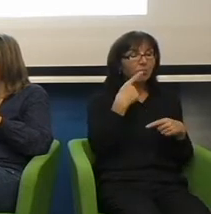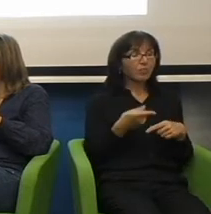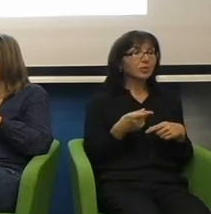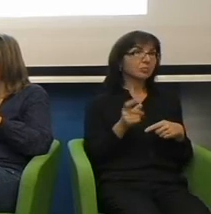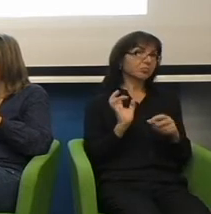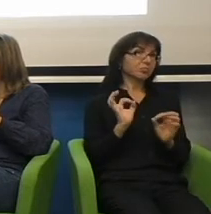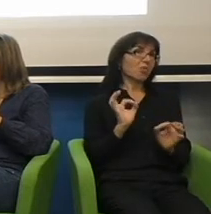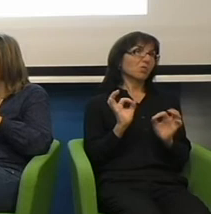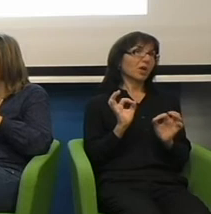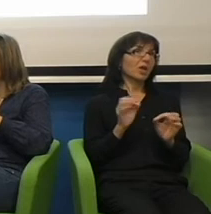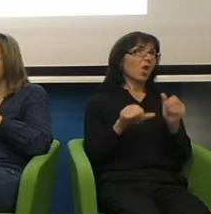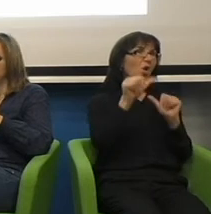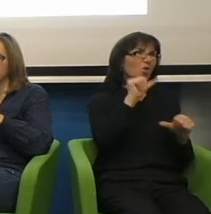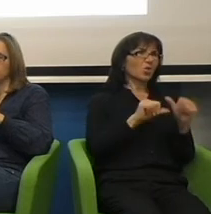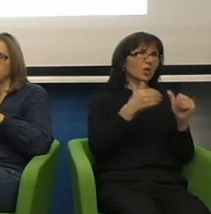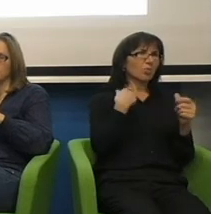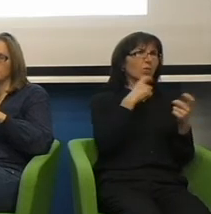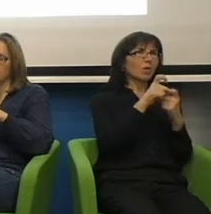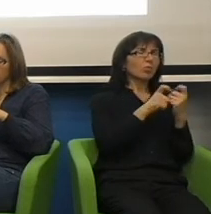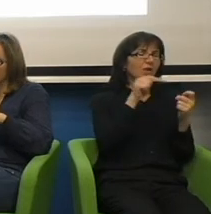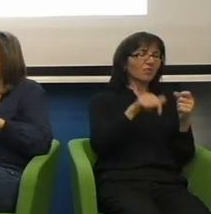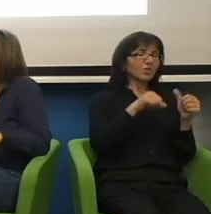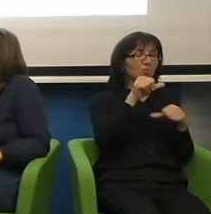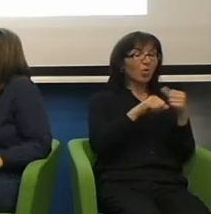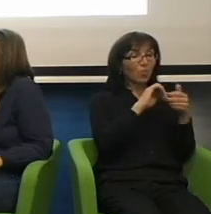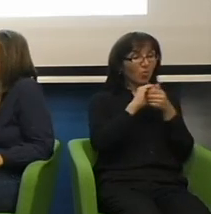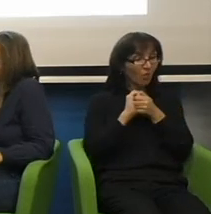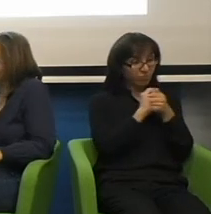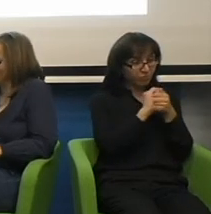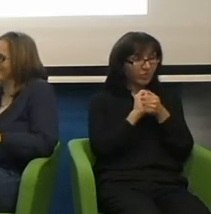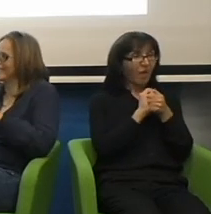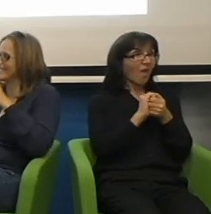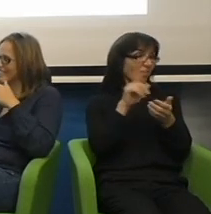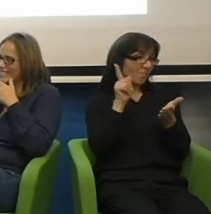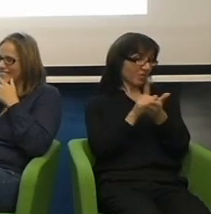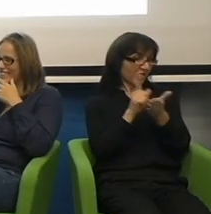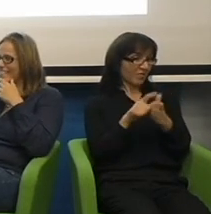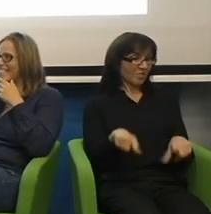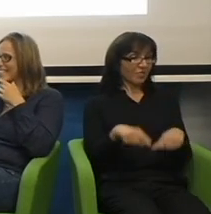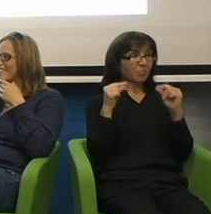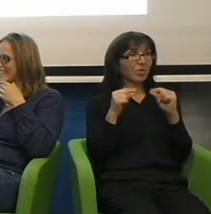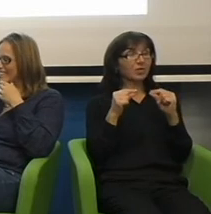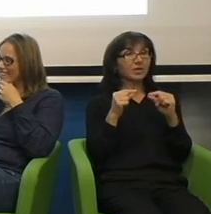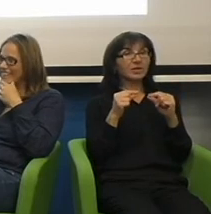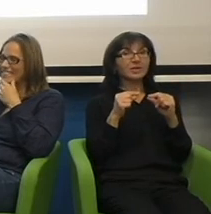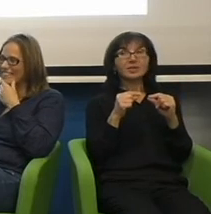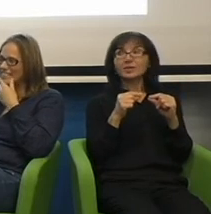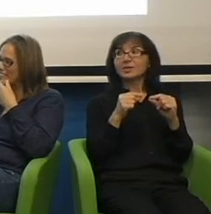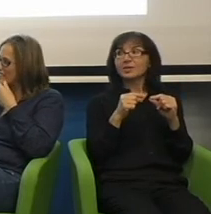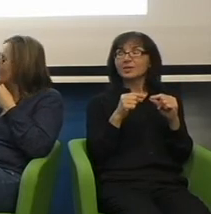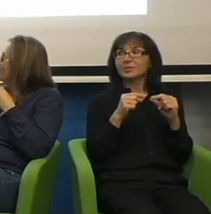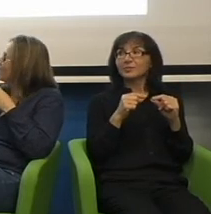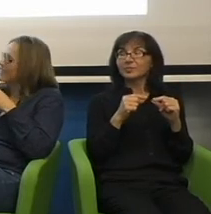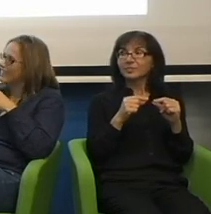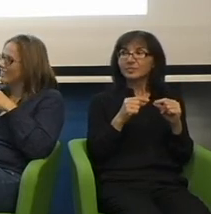w zeszłym roku się kłóciliśmy, a w tym roku robimy koalicję i wygrywamy wybory, proszę Państwa. Transformacja się odbywa,